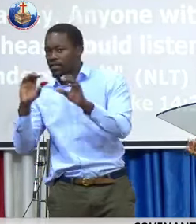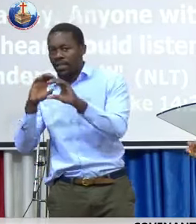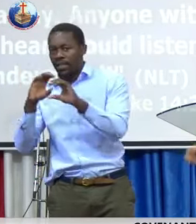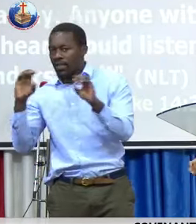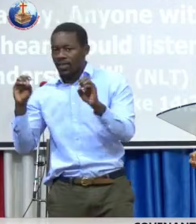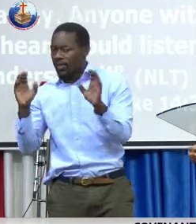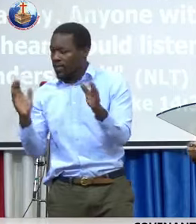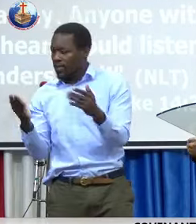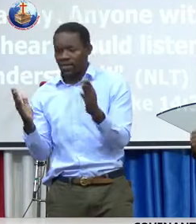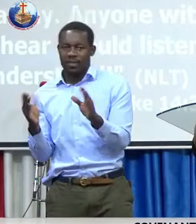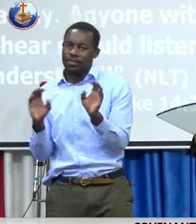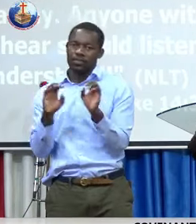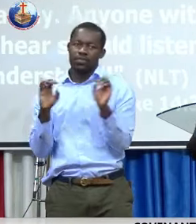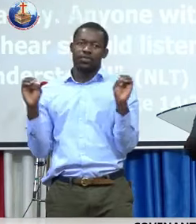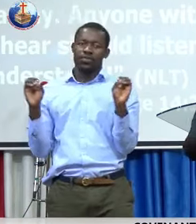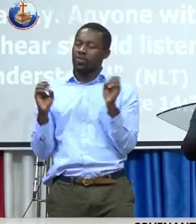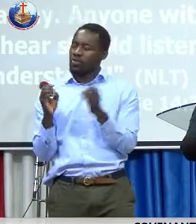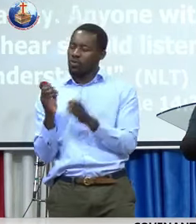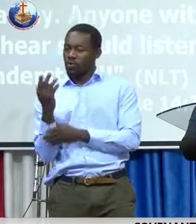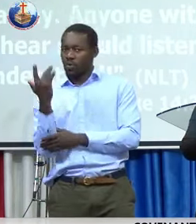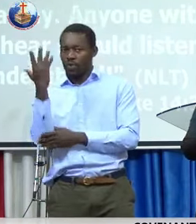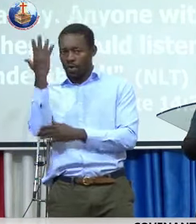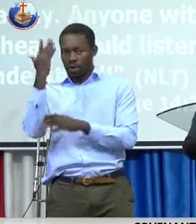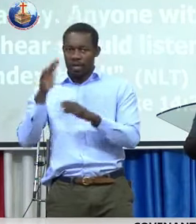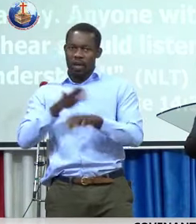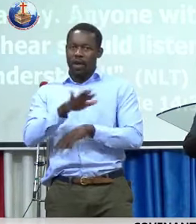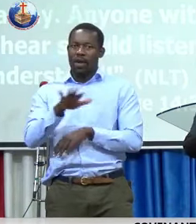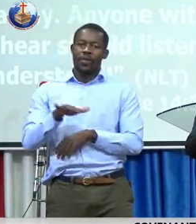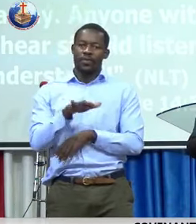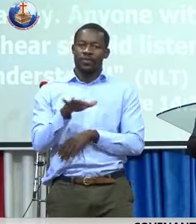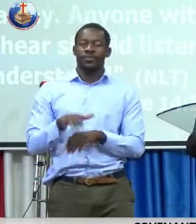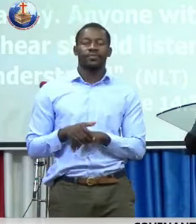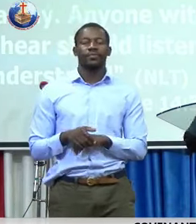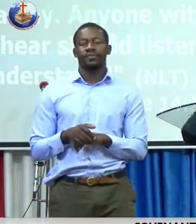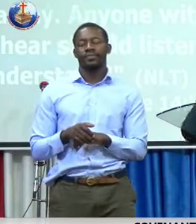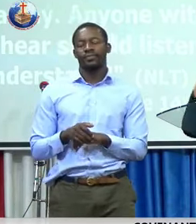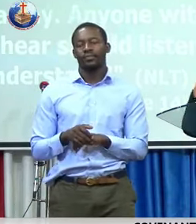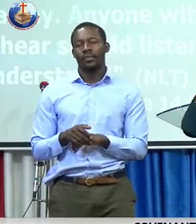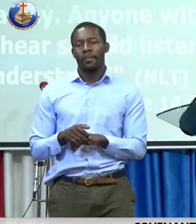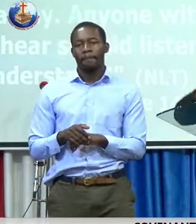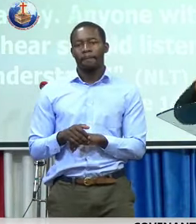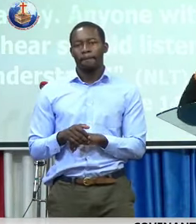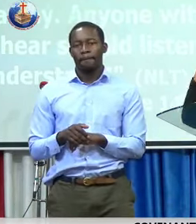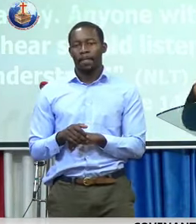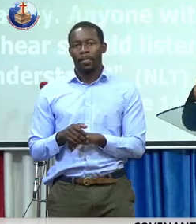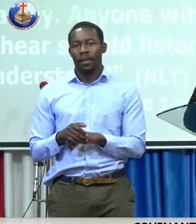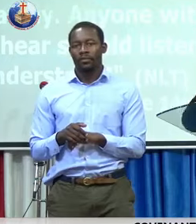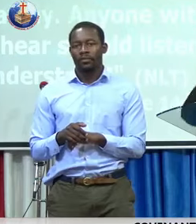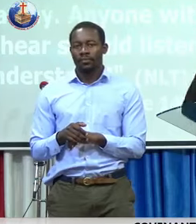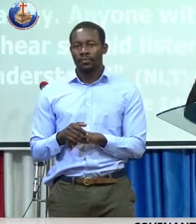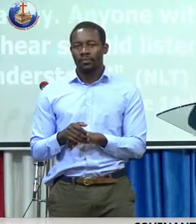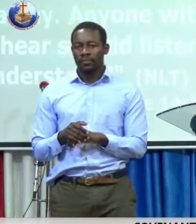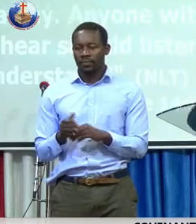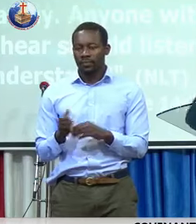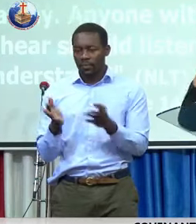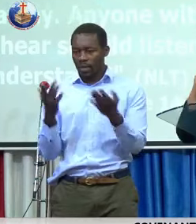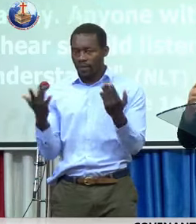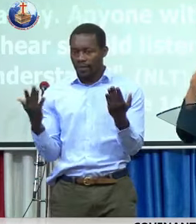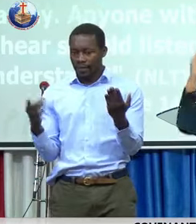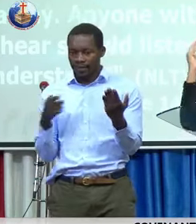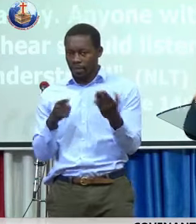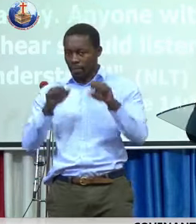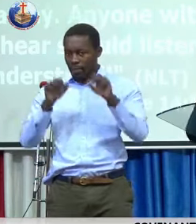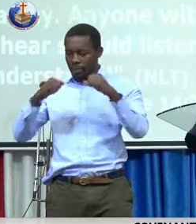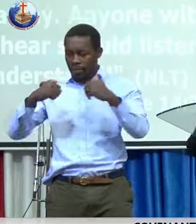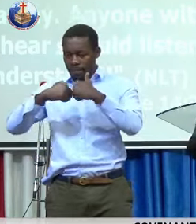from growing around us. Na chochote kisicho cha Mungu hakistahili kuruhusiwa kumea kando yetu. This This is a property that will set us apart from the